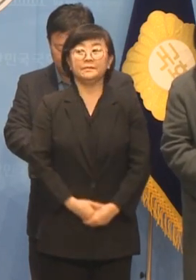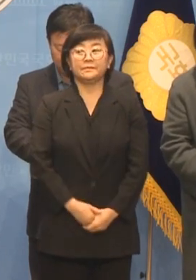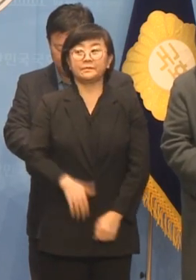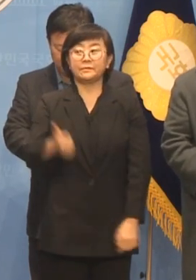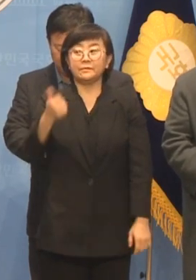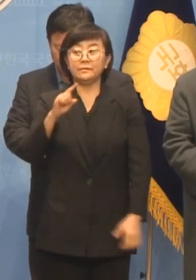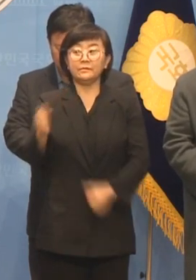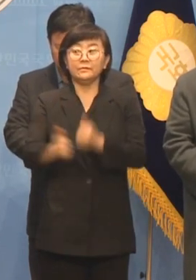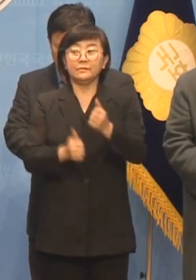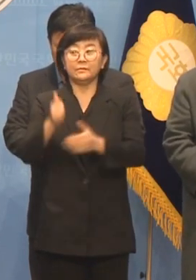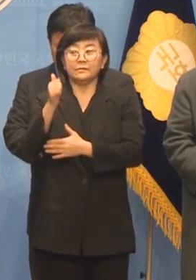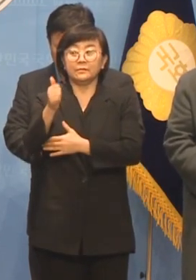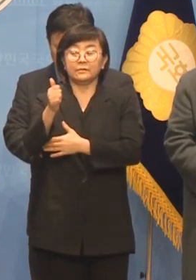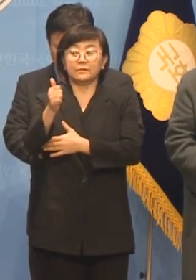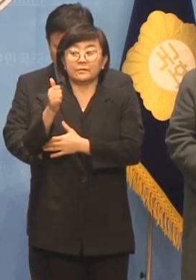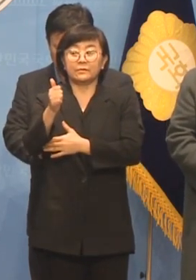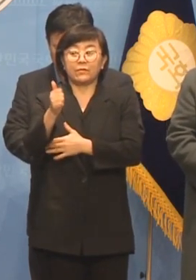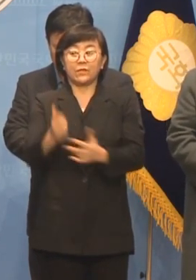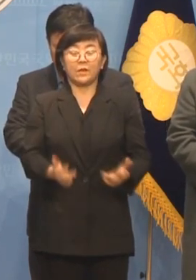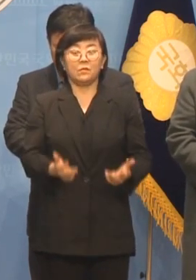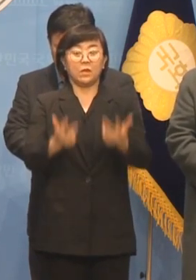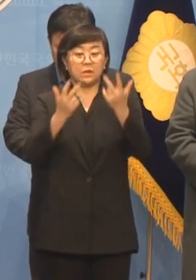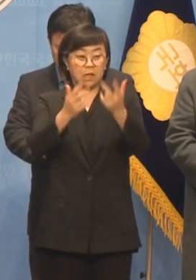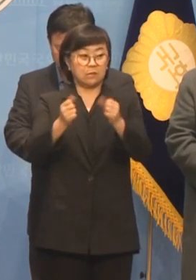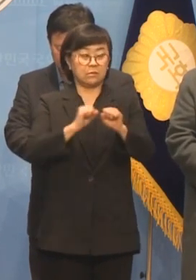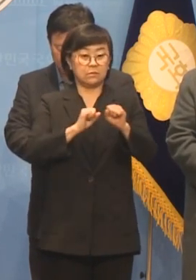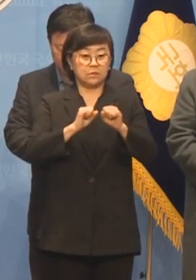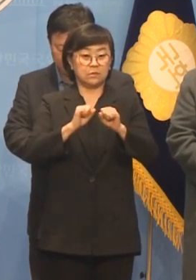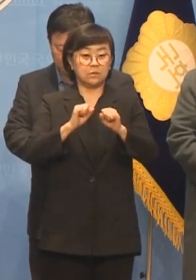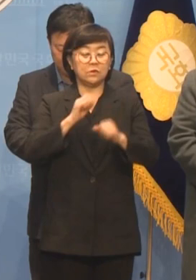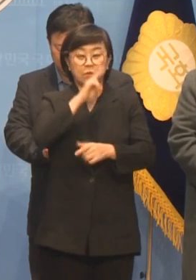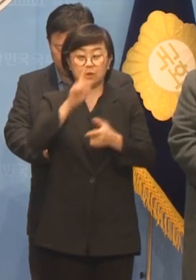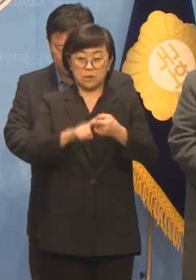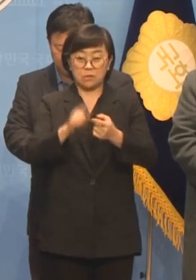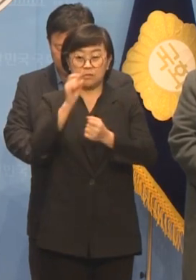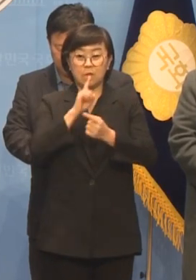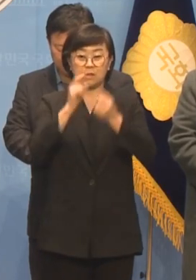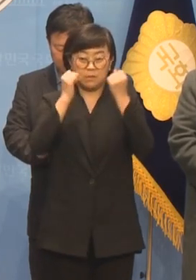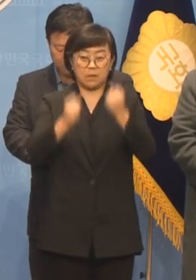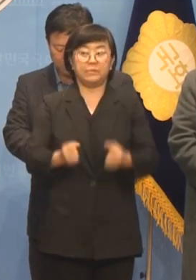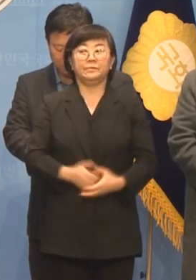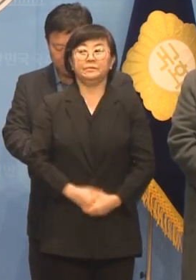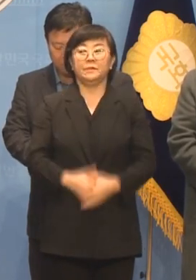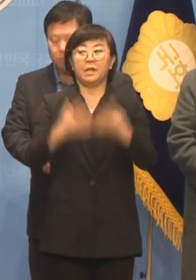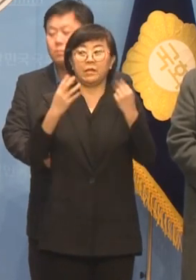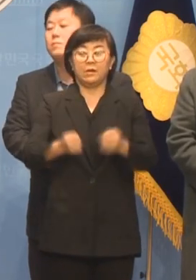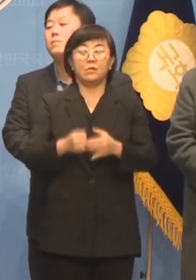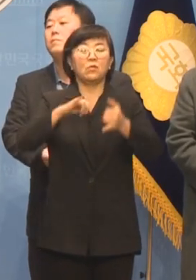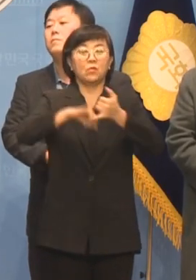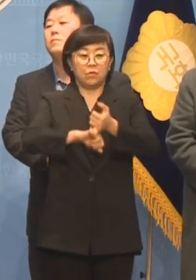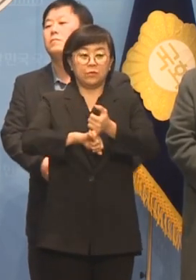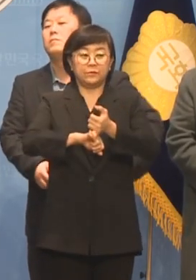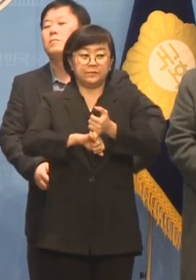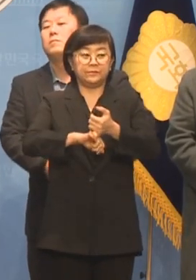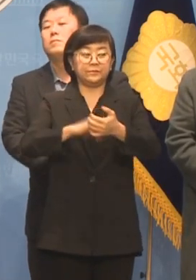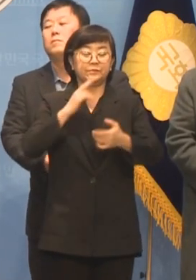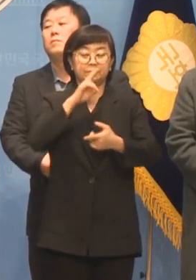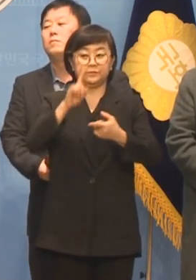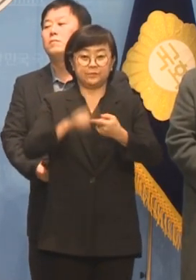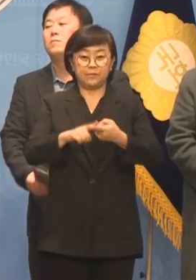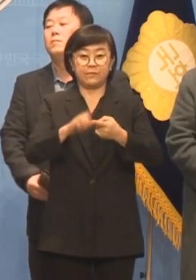한동훈 비대위원장 딸의 봉사활동 의혹에 대해서 드리고 싶은 말이 많습니다. 반드시